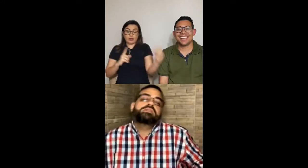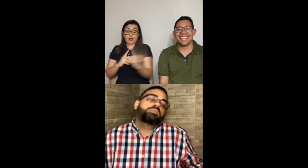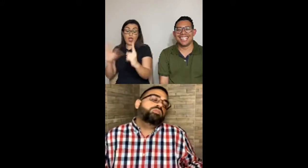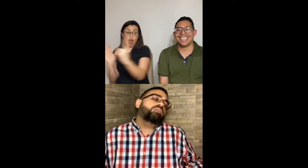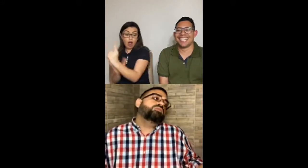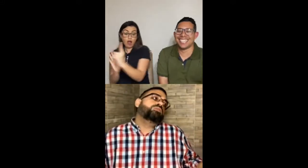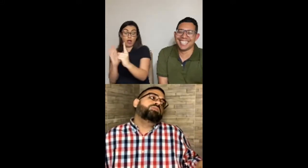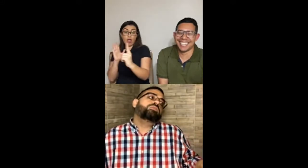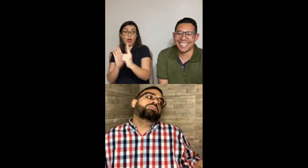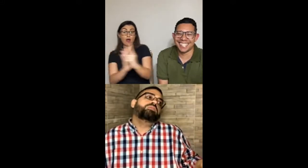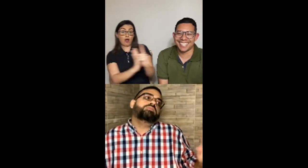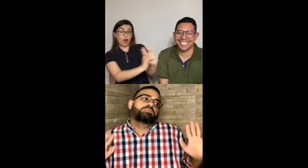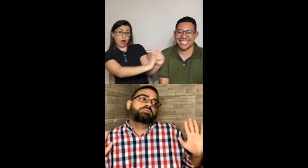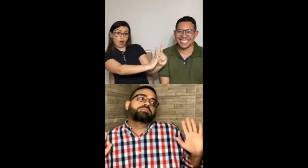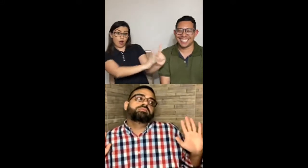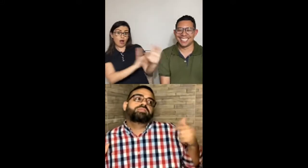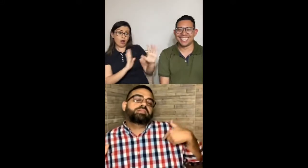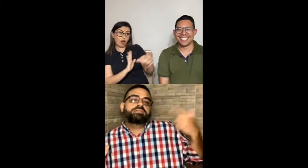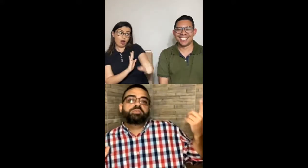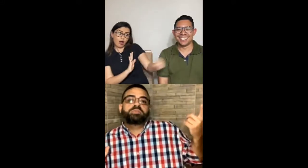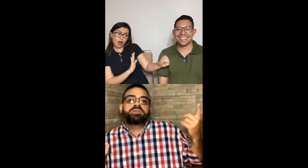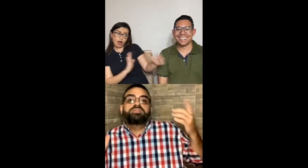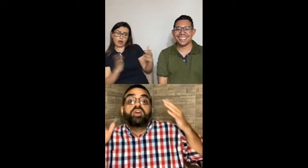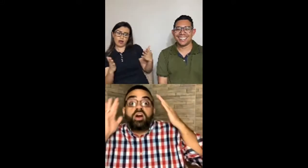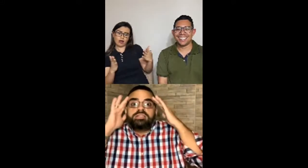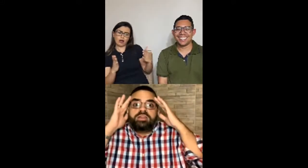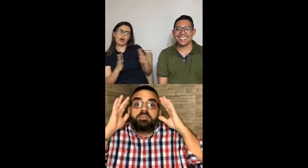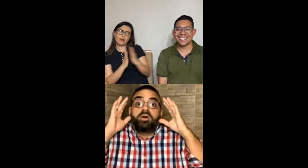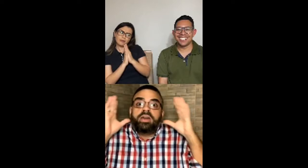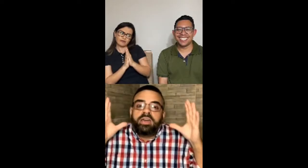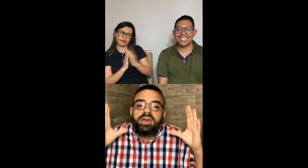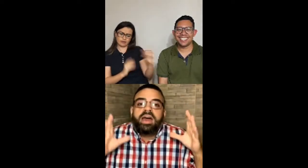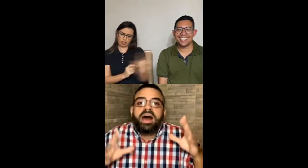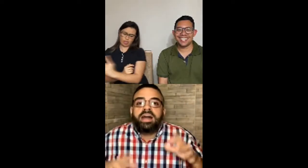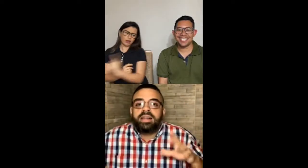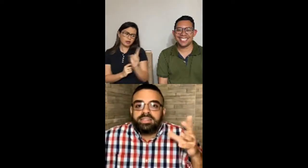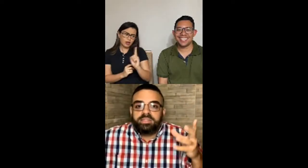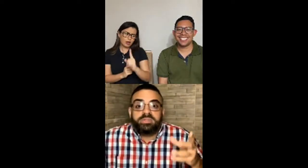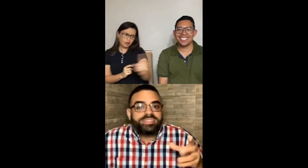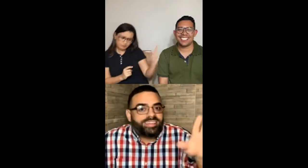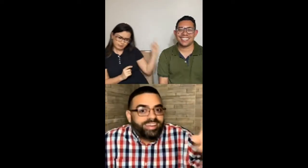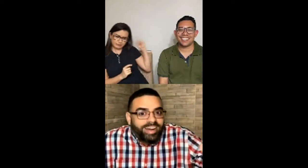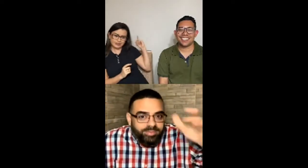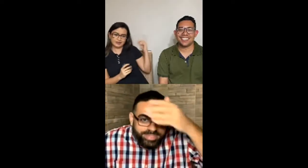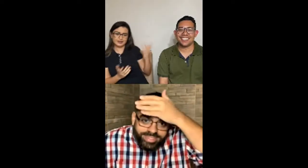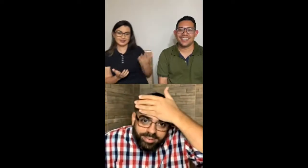puxei o braço do homem, o homem foi passando assim, cortando, peraí, mano. Ele olhou assim, por favor.